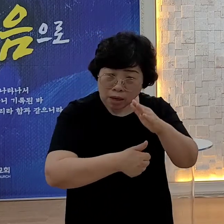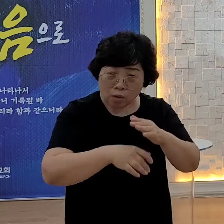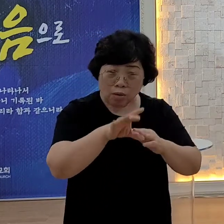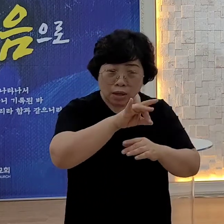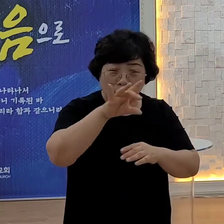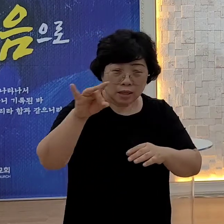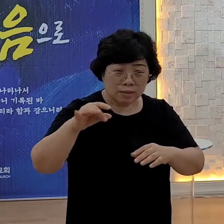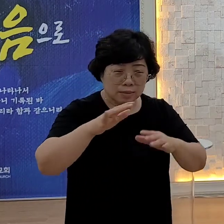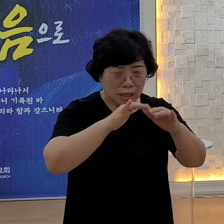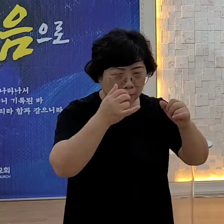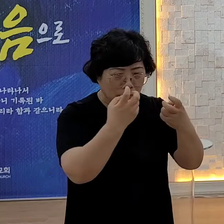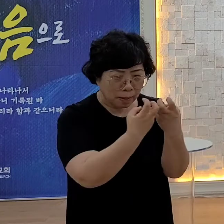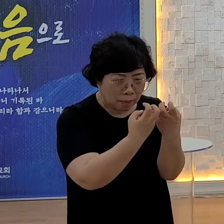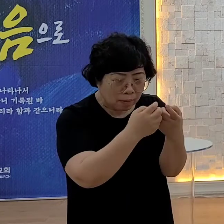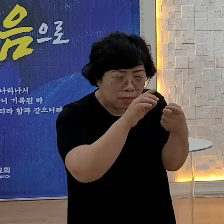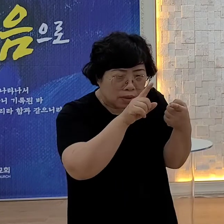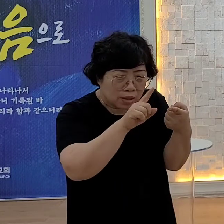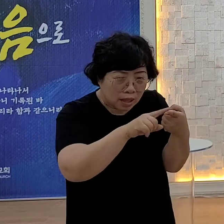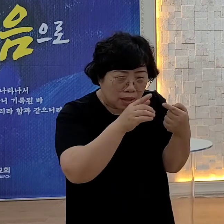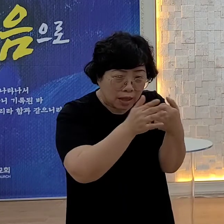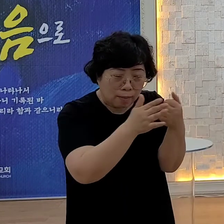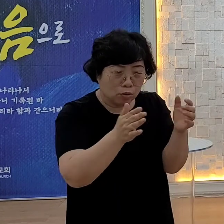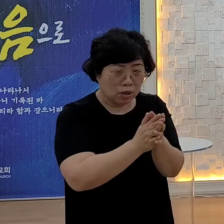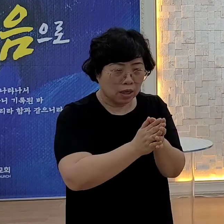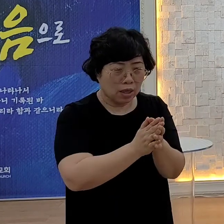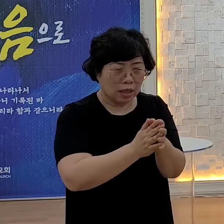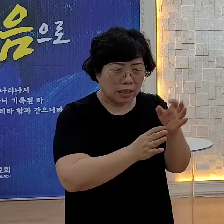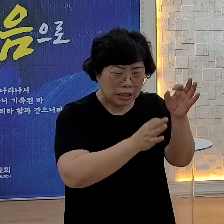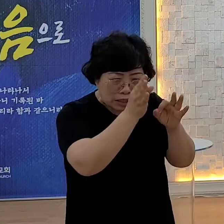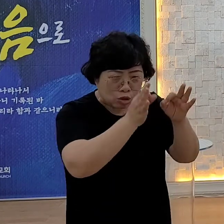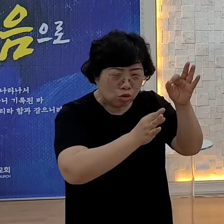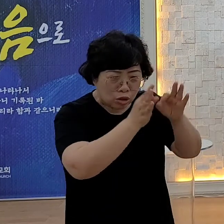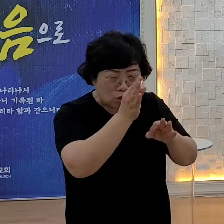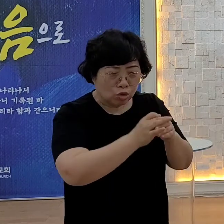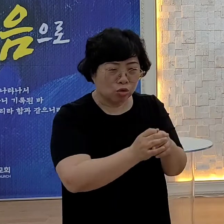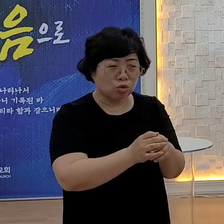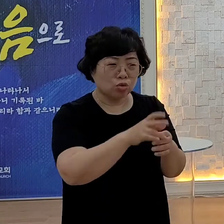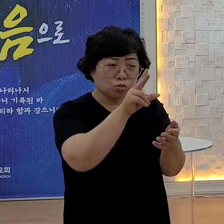방법으로 해서 많은 학습을 받고 역효과를 낳는다 할지라도 그것을 통해서 또